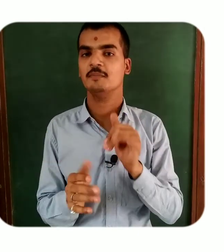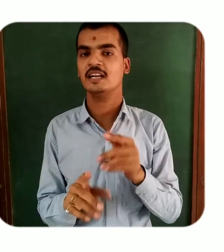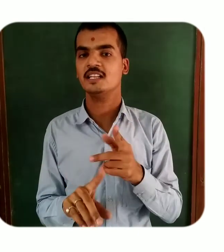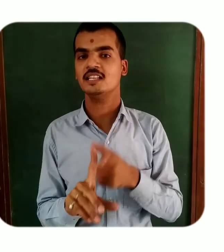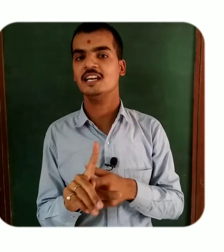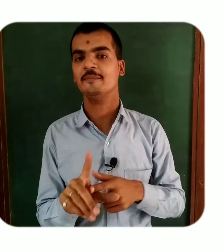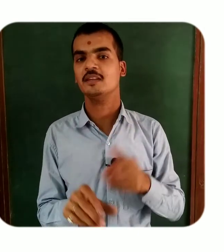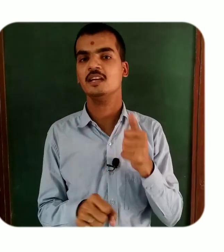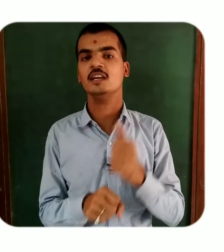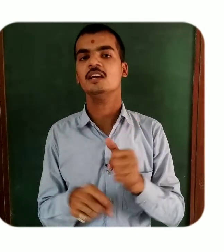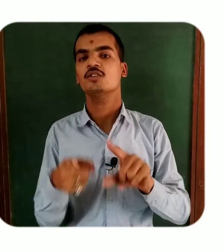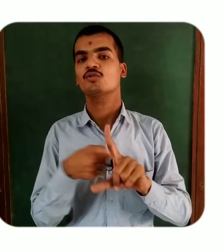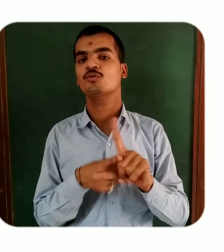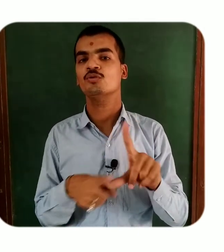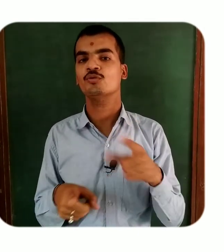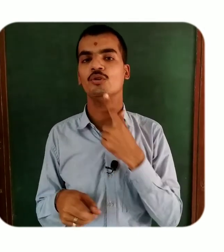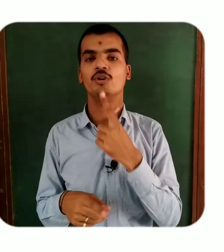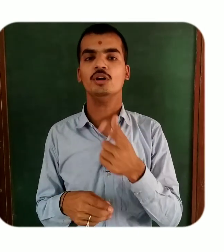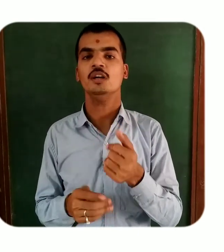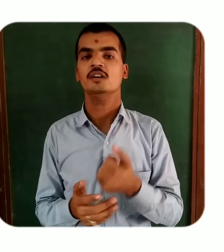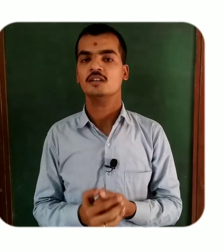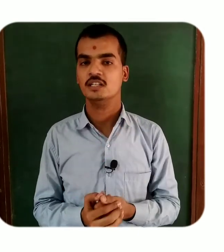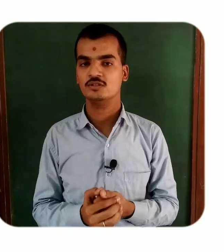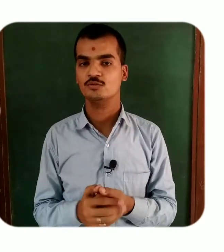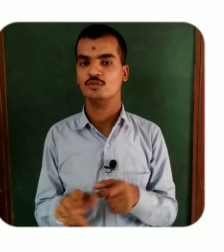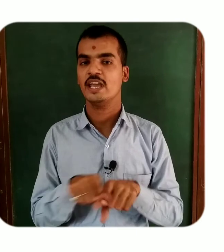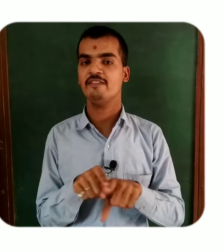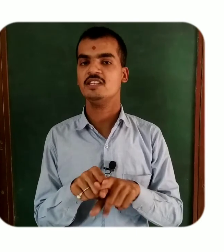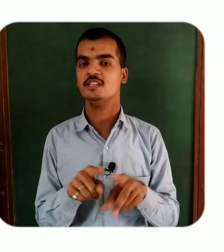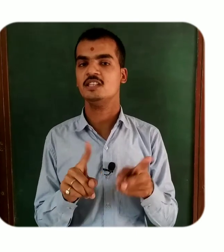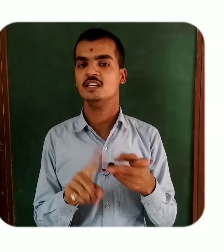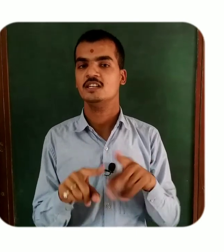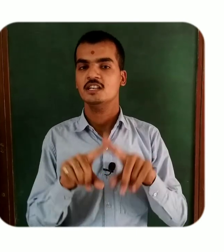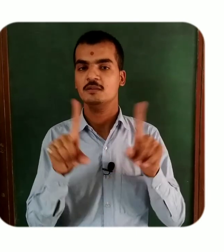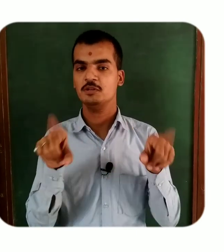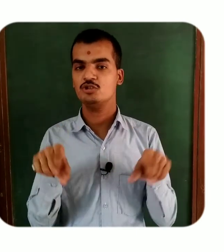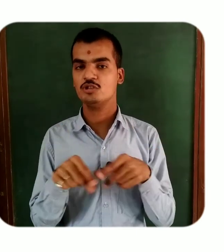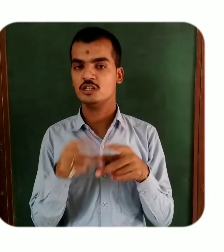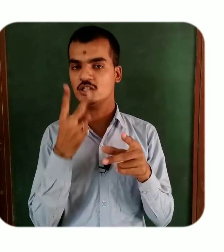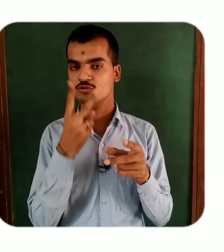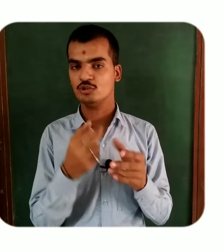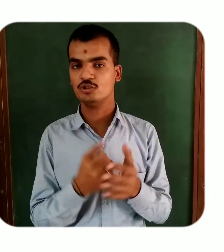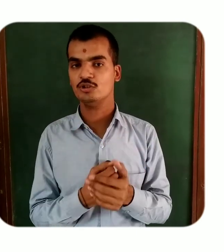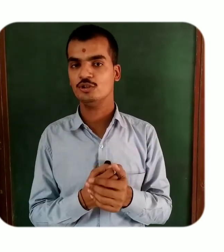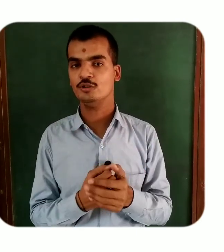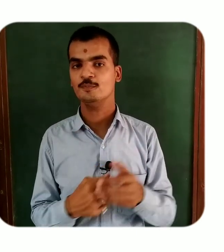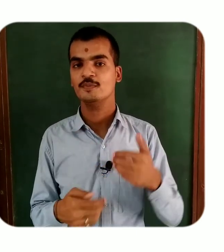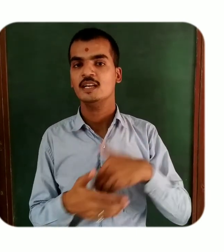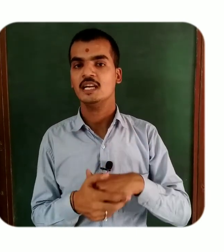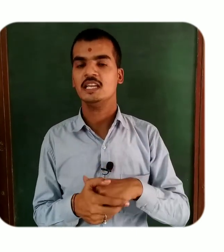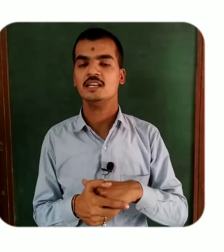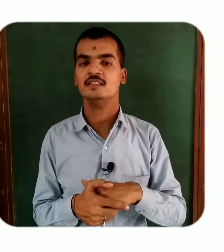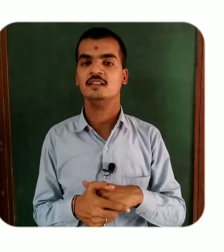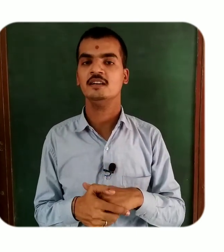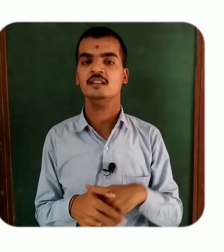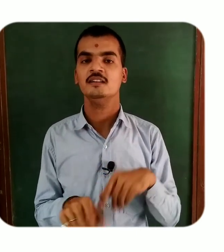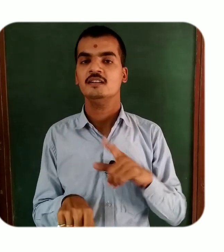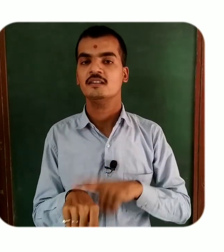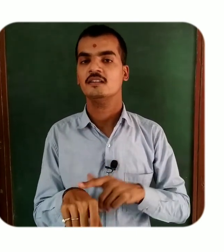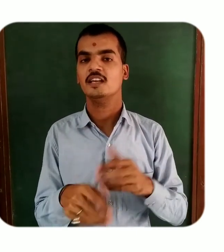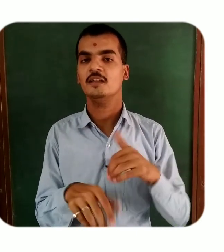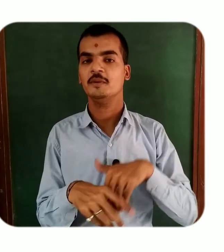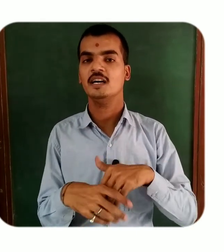છે, માટે તેને આપણે ગુરુકોણ કહીશું. એવી જ રીતે બીજું ચિત્ર જુઓ તો એની